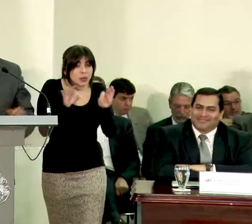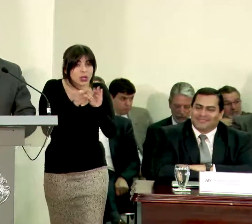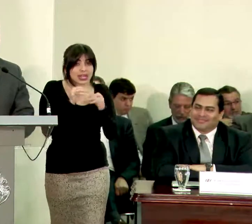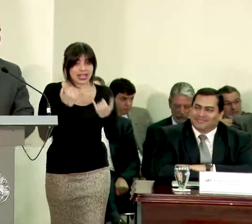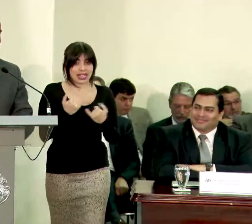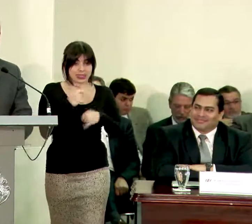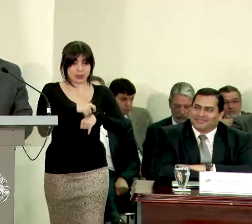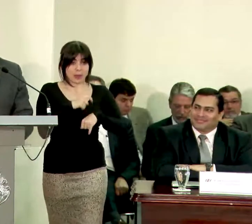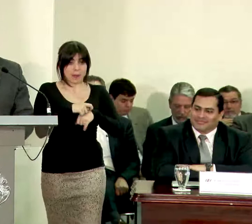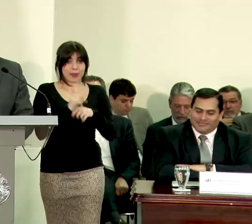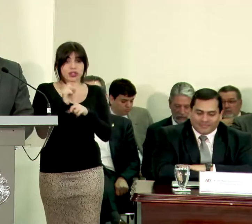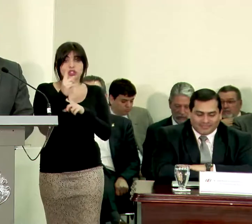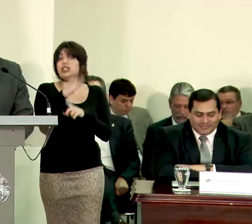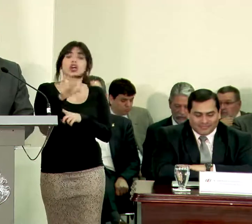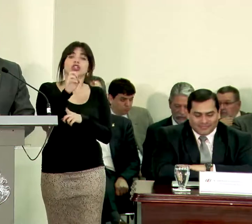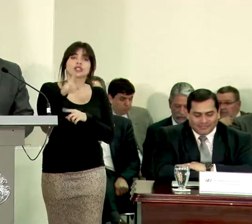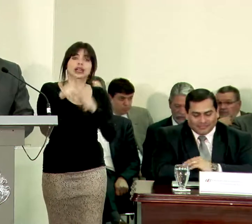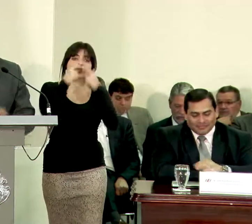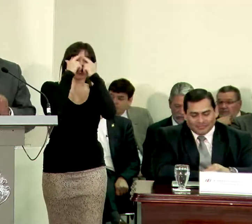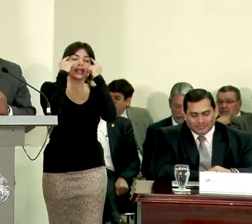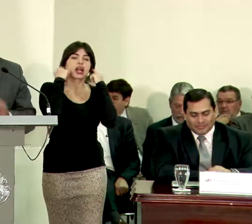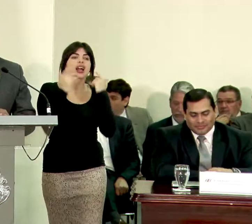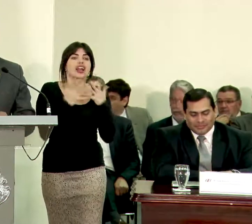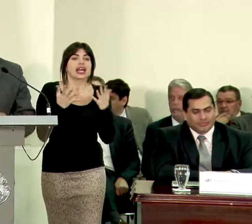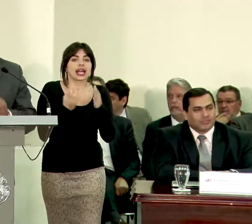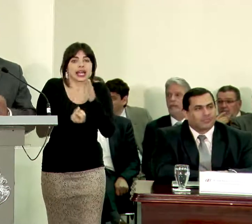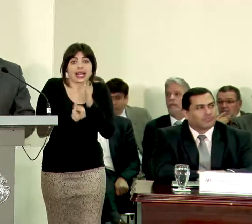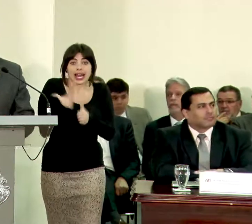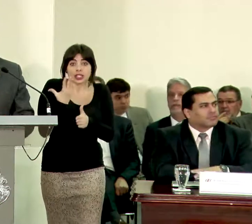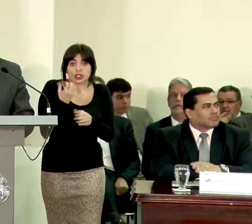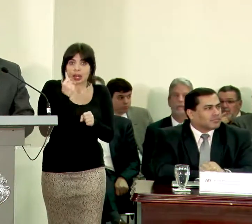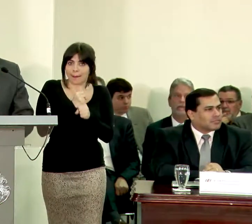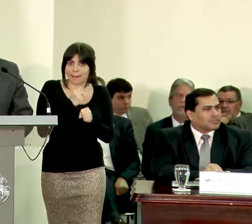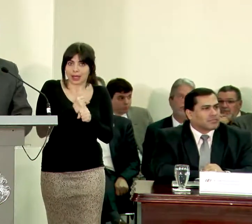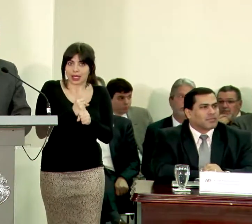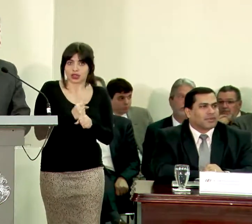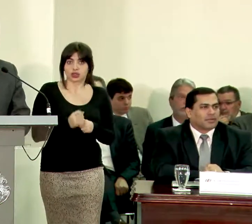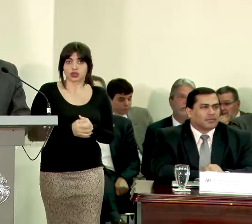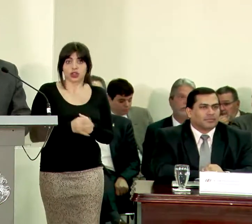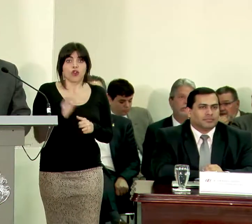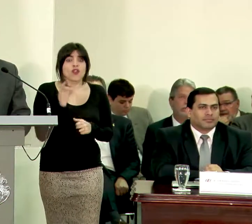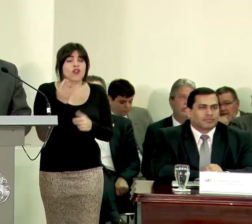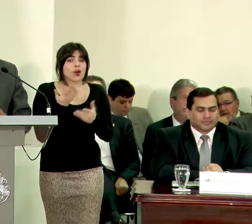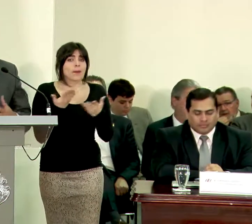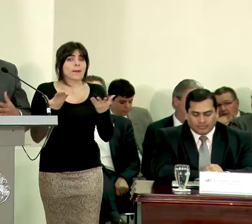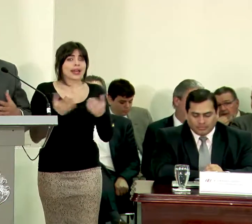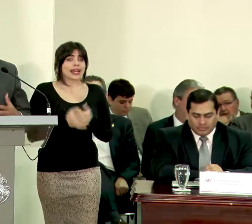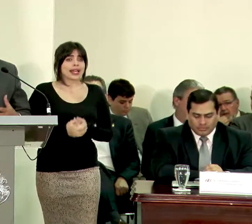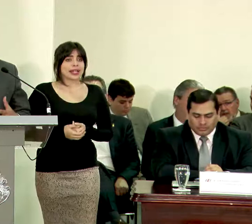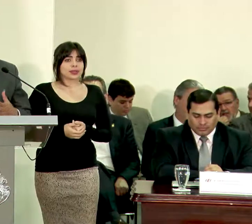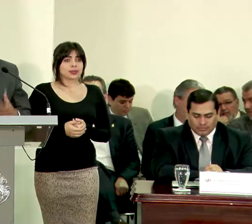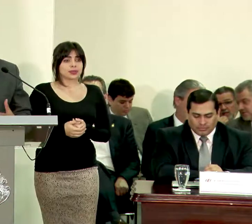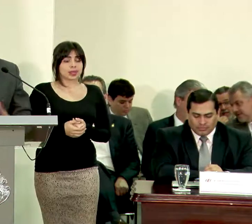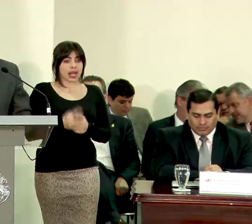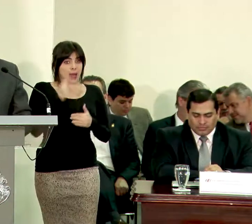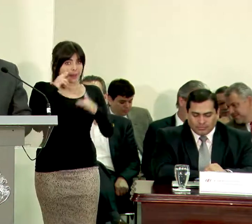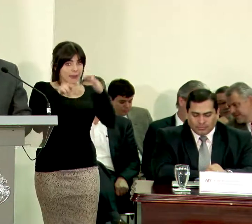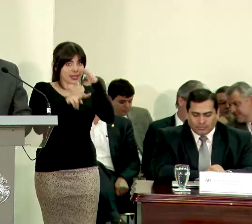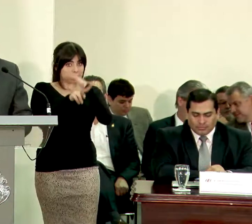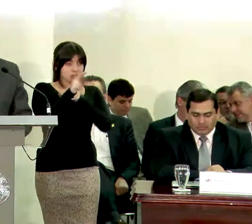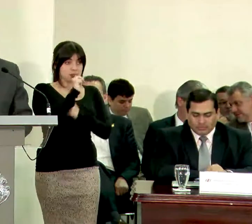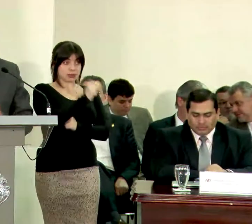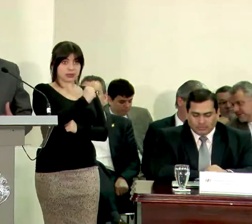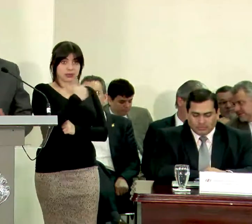esta hora de la sociedad costarricense es la creación de empleos. De manera que la visión del